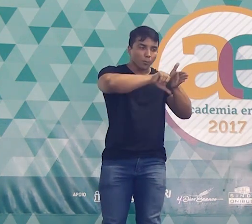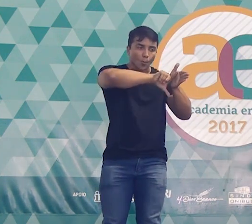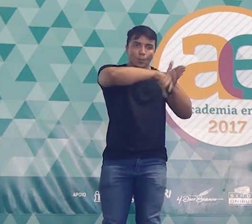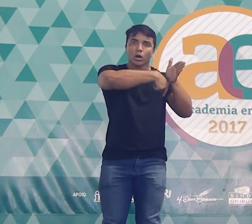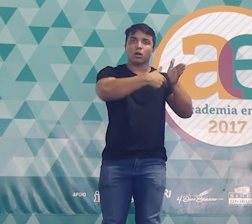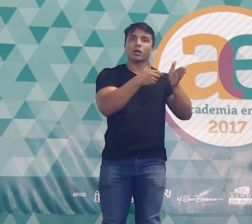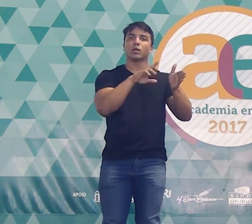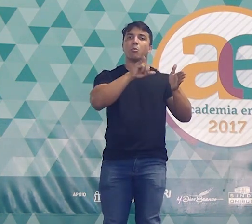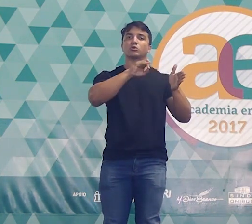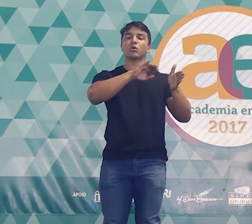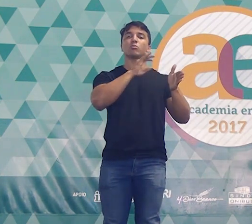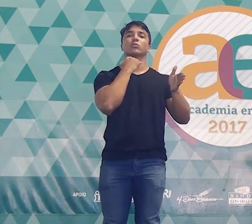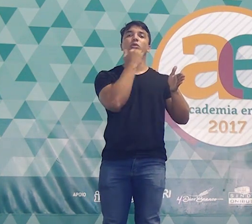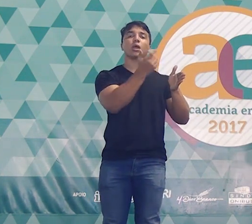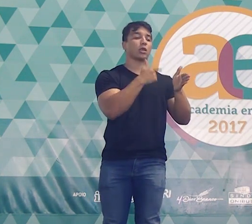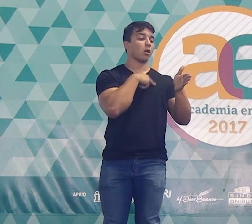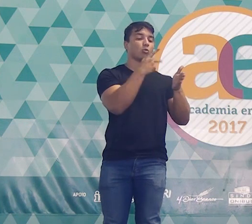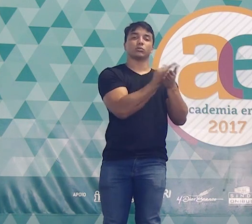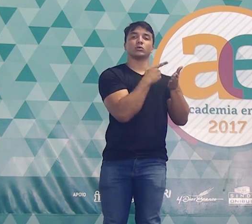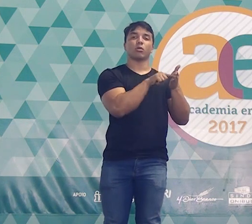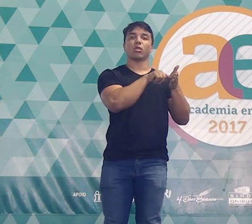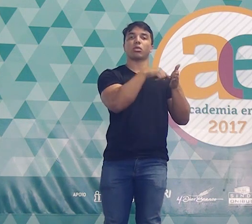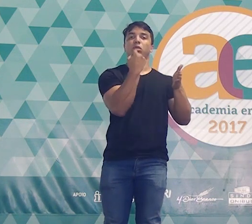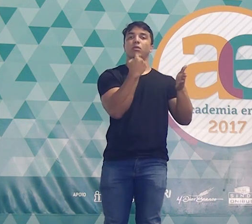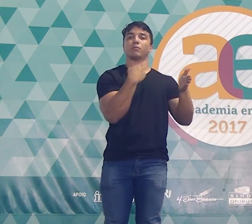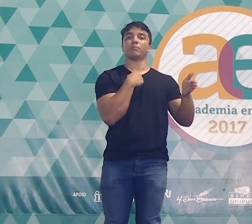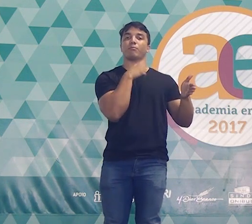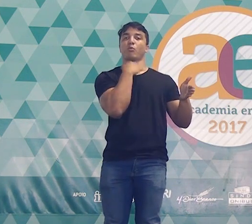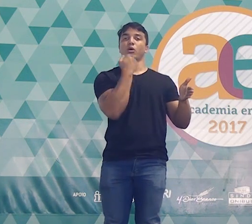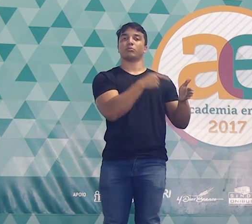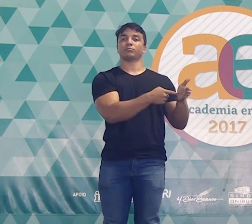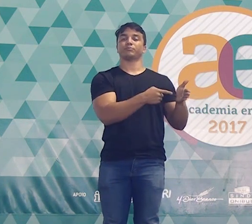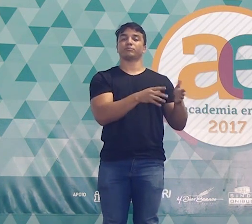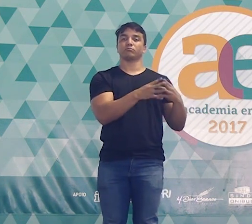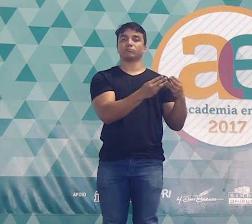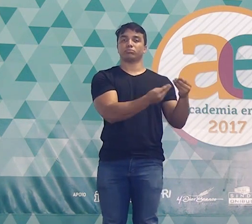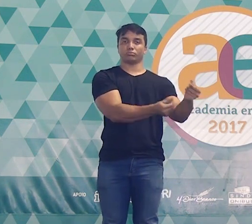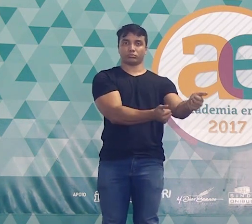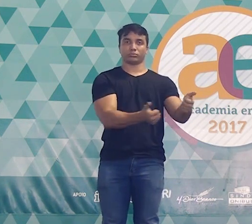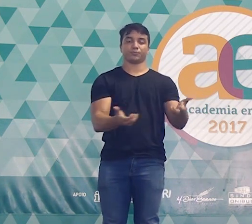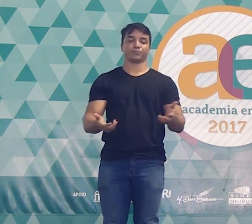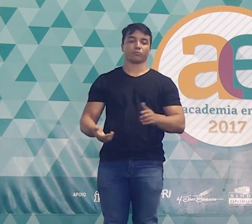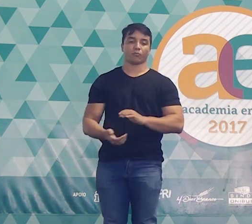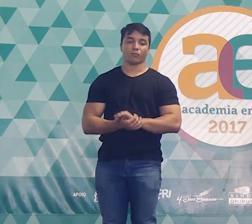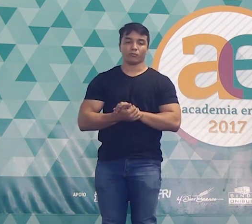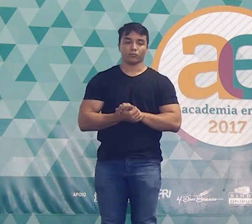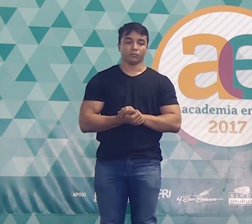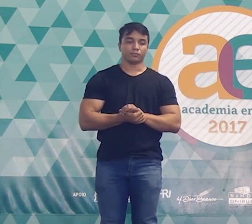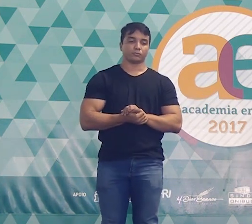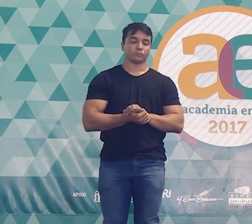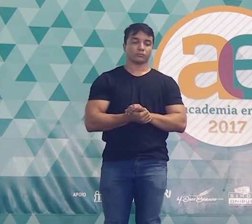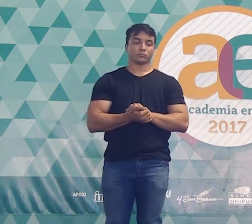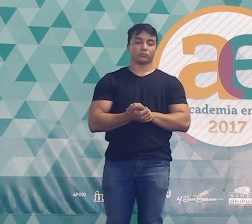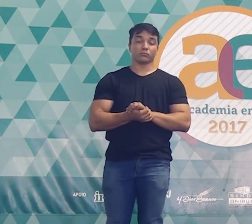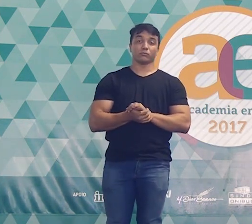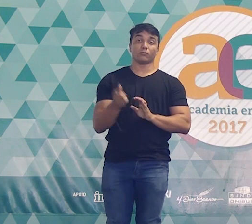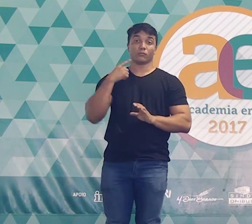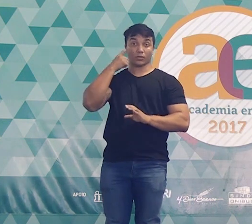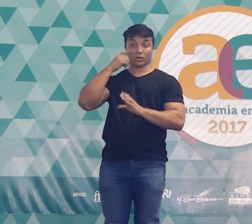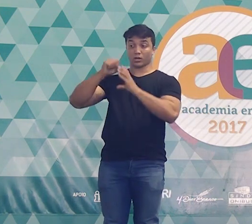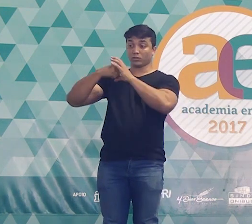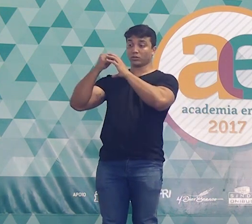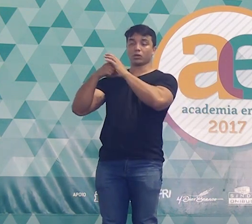célula não consegue se manter. E aí a bactéria acaba morrendo. Tá bom? Ok? As